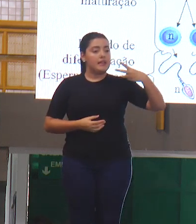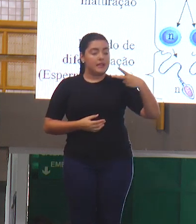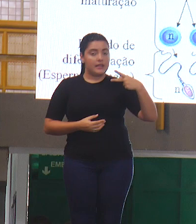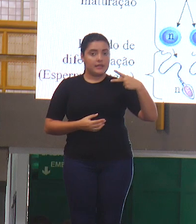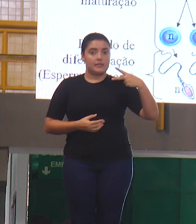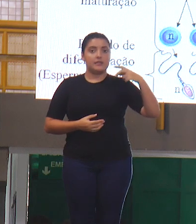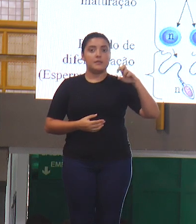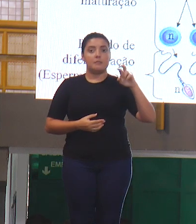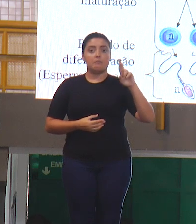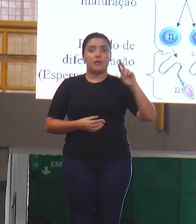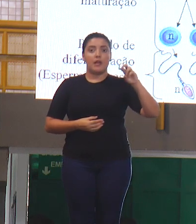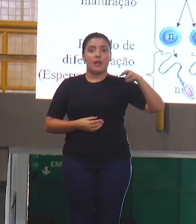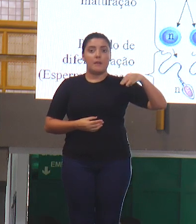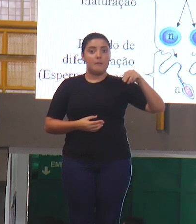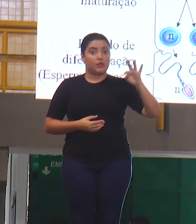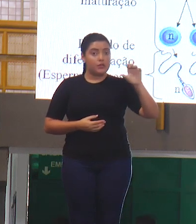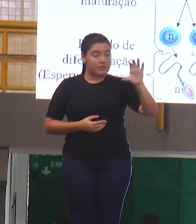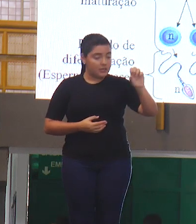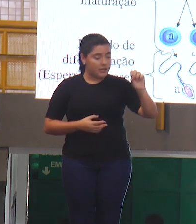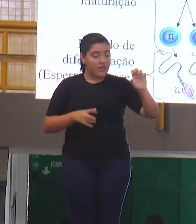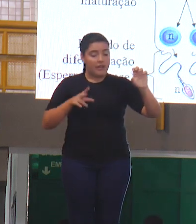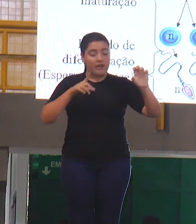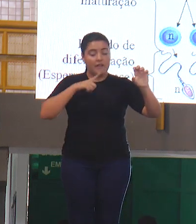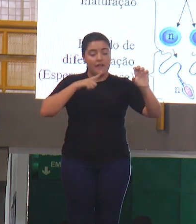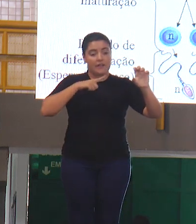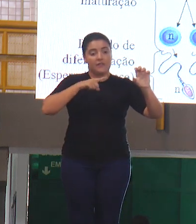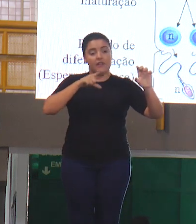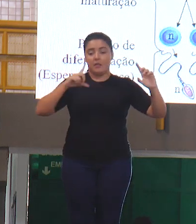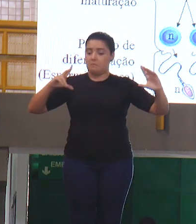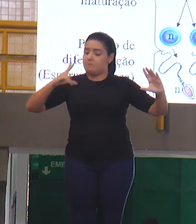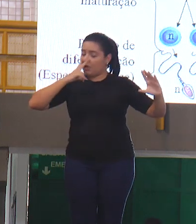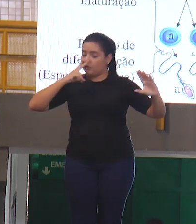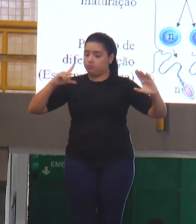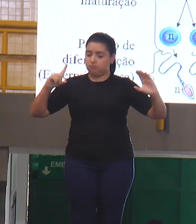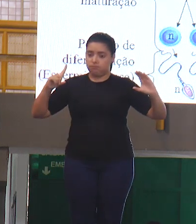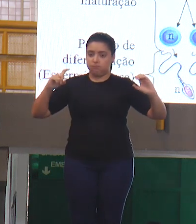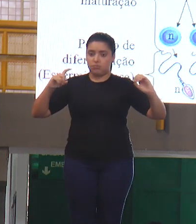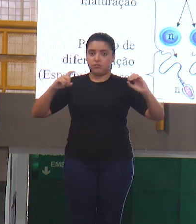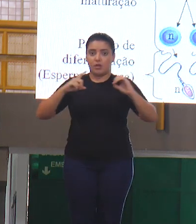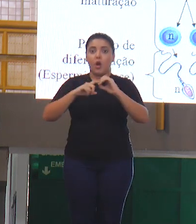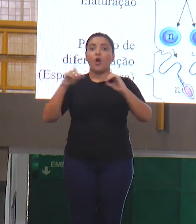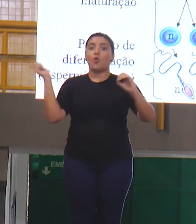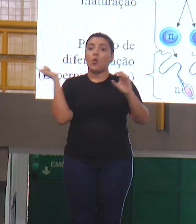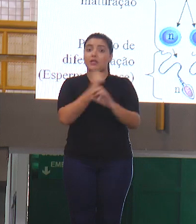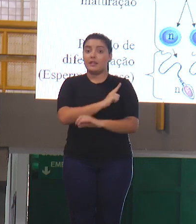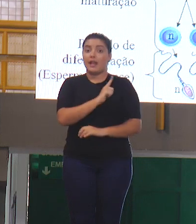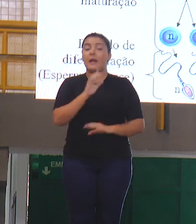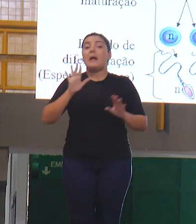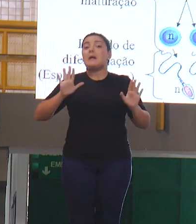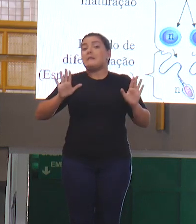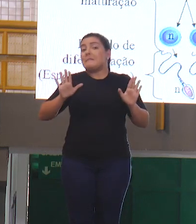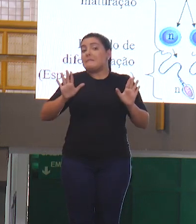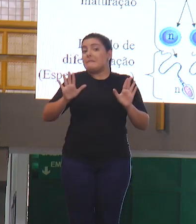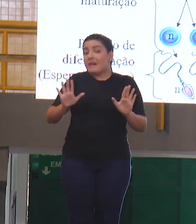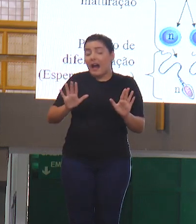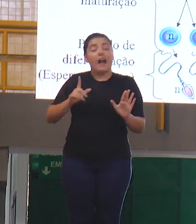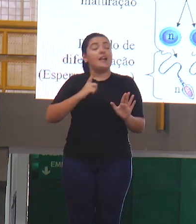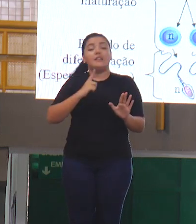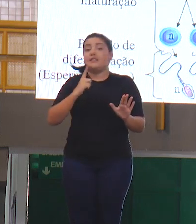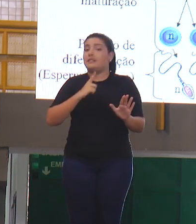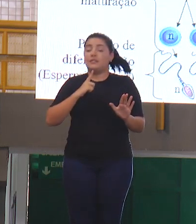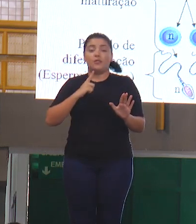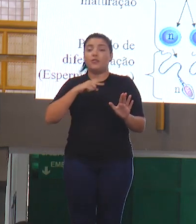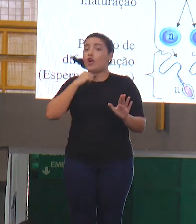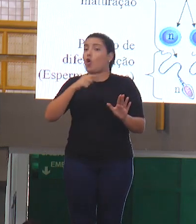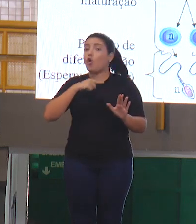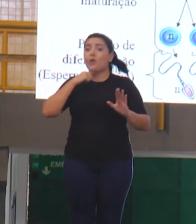vista genético, se encontram aptas para a fecundação. Porém, elas não